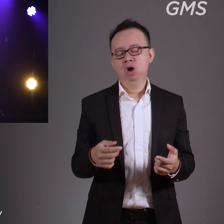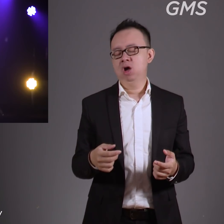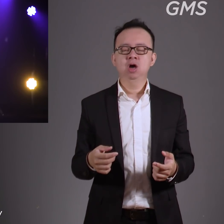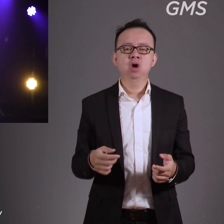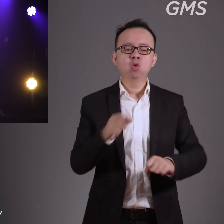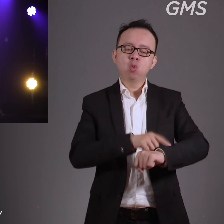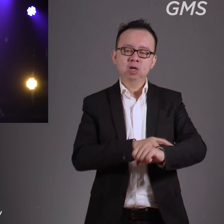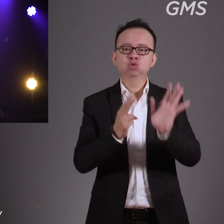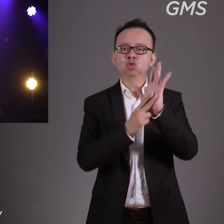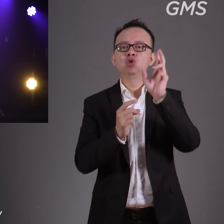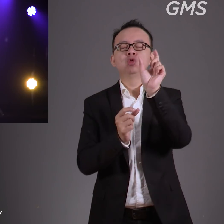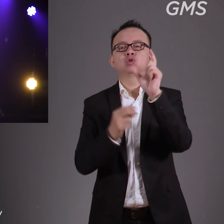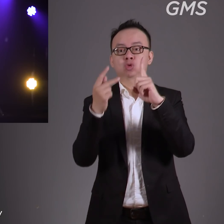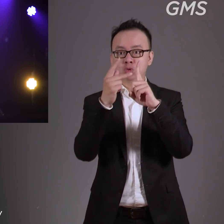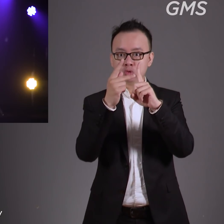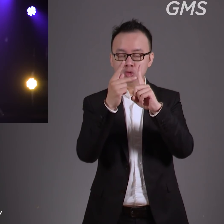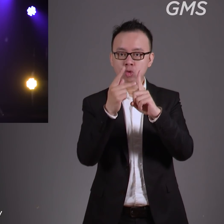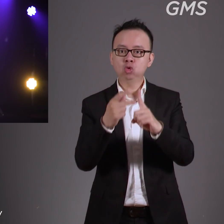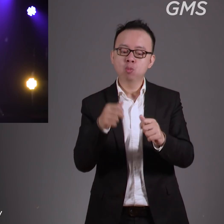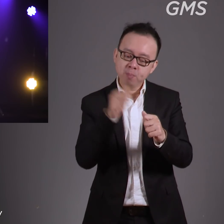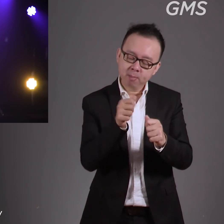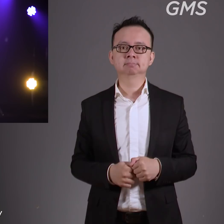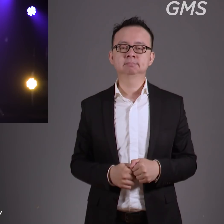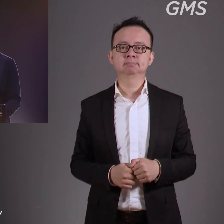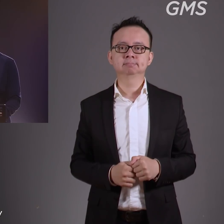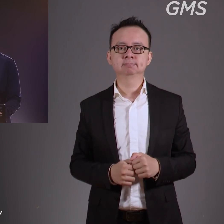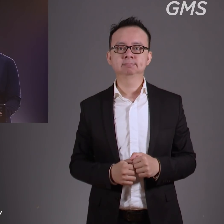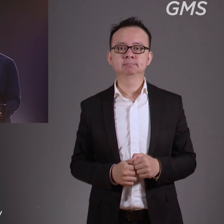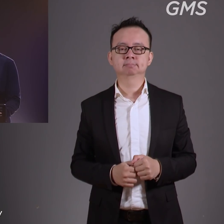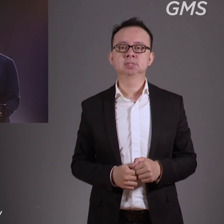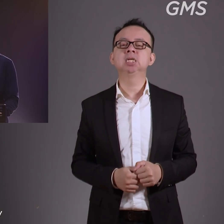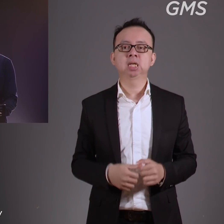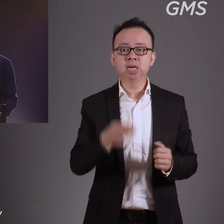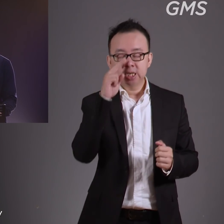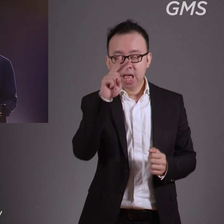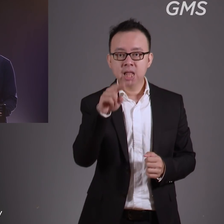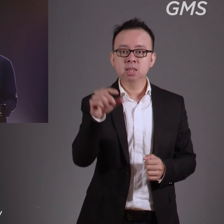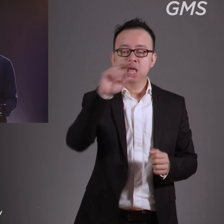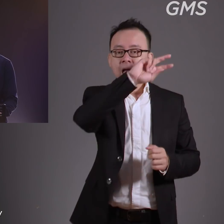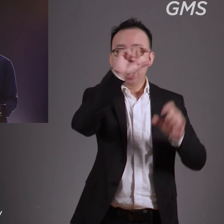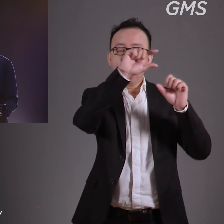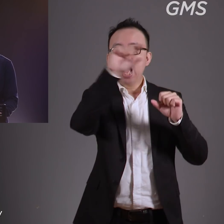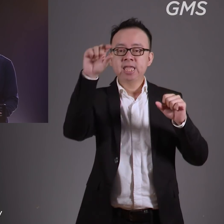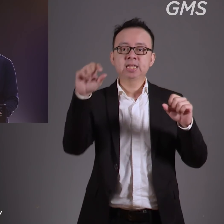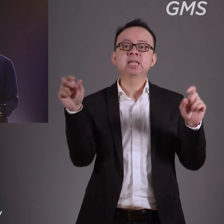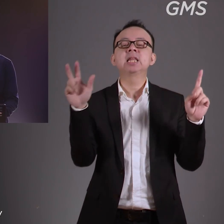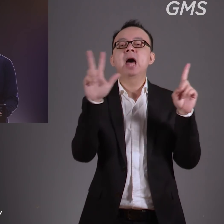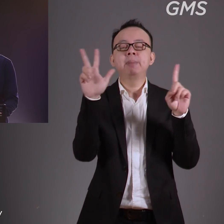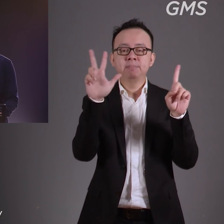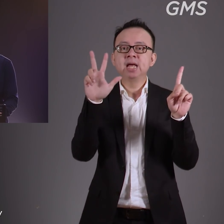membantu kali. Yang lainnya agak terpaksa, yang segenap hati itu si Sem ini. Lihat ayat 18.